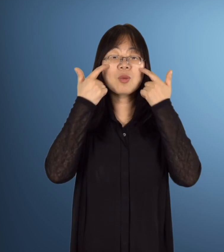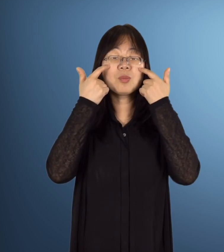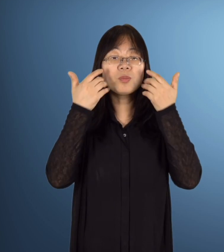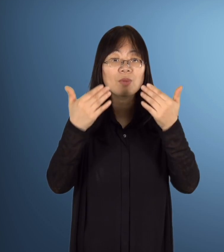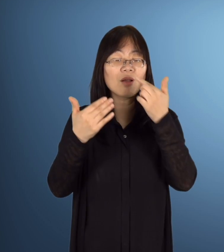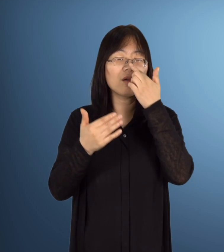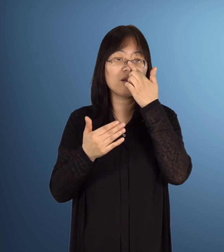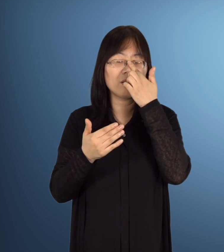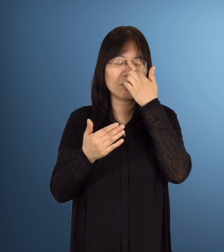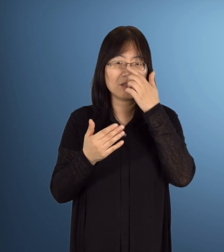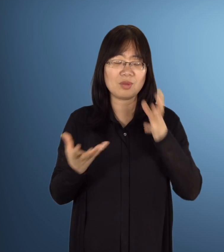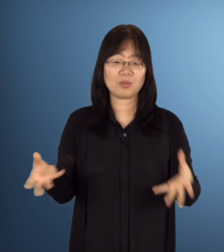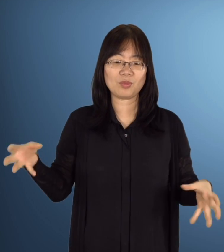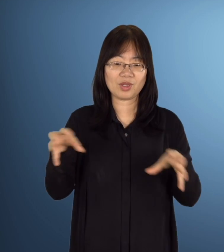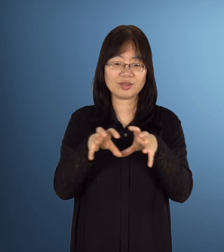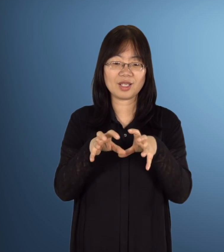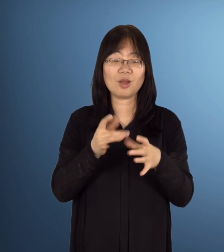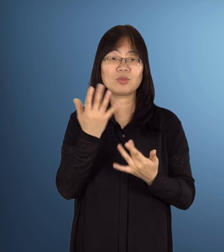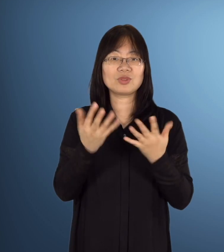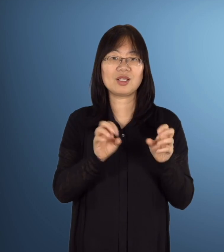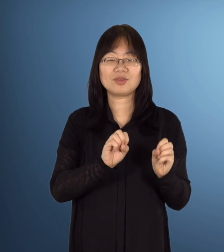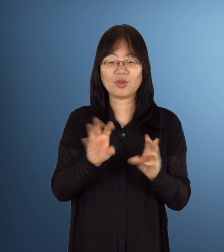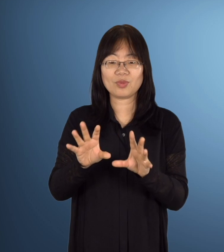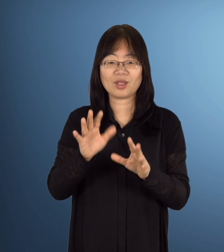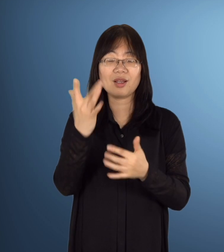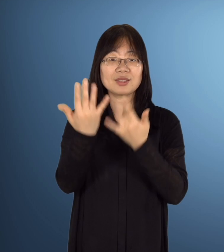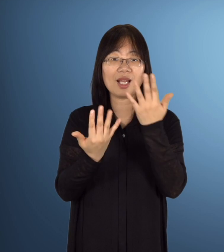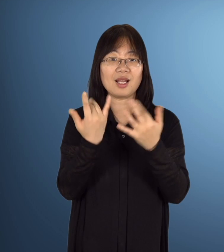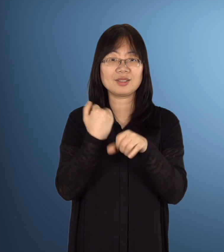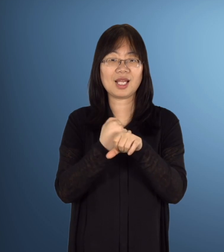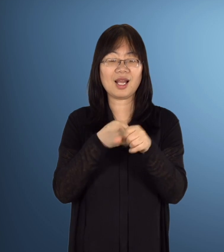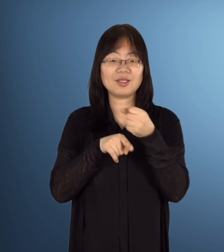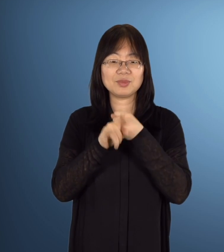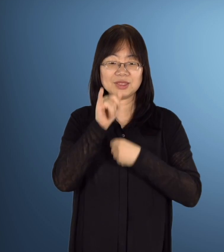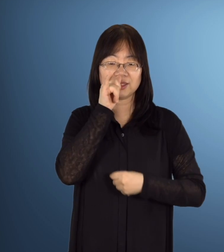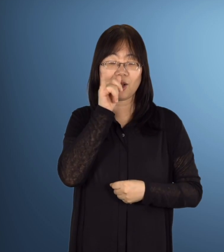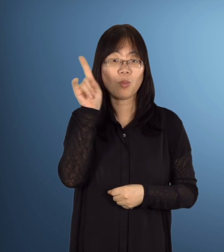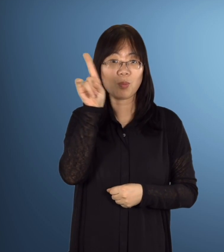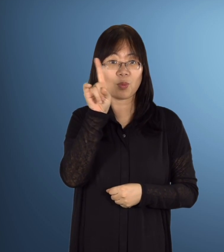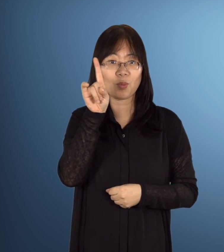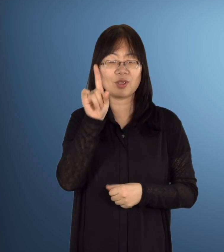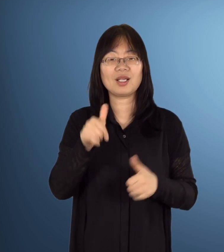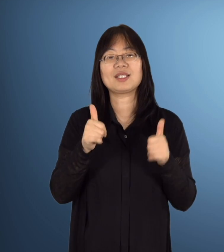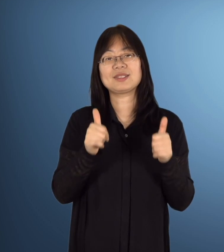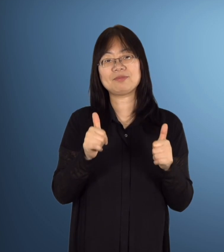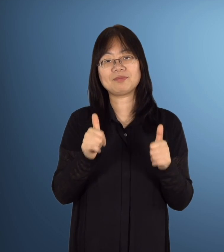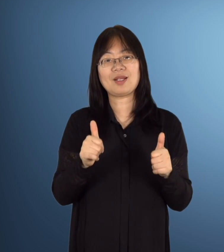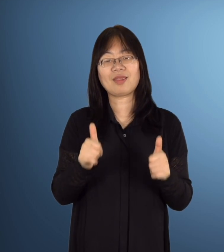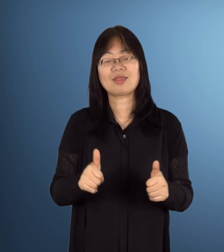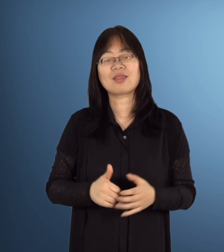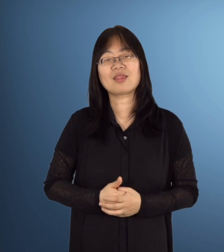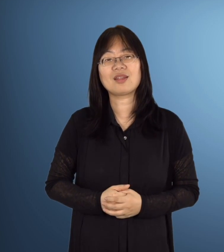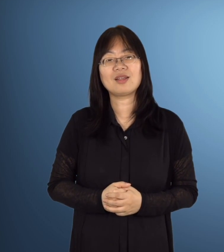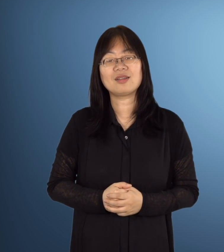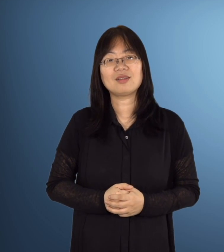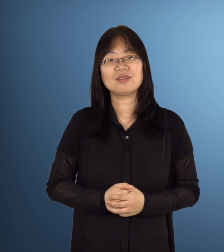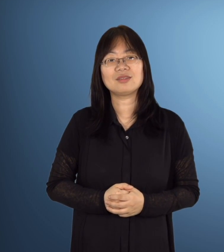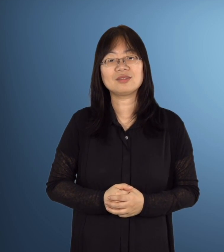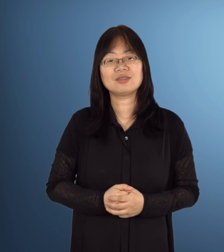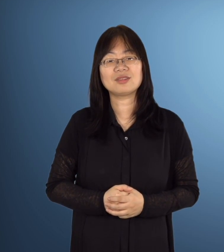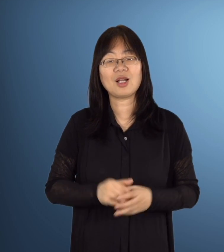분명히 모아다가 불에 던져 사른다라는 말은 무슨 모드입니까? 심판 모드예요.